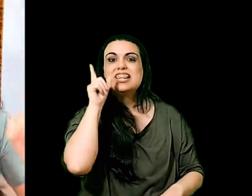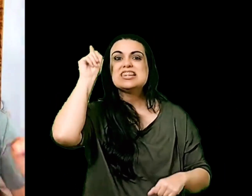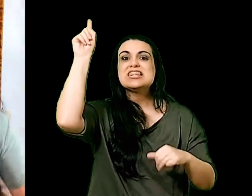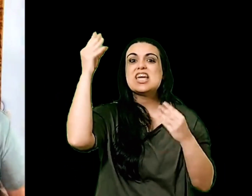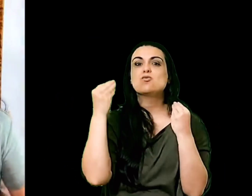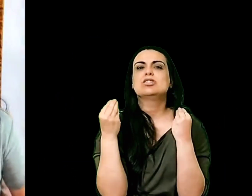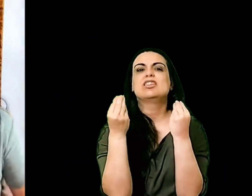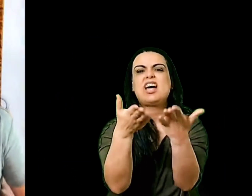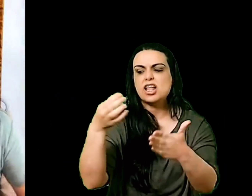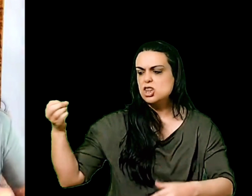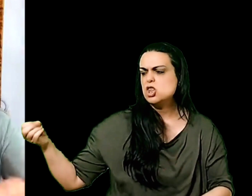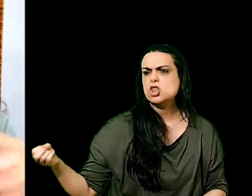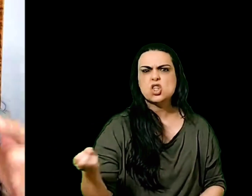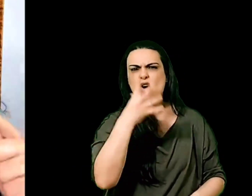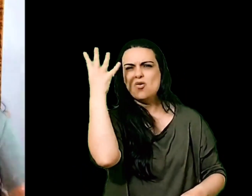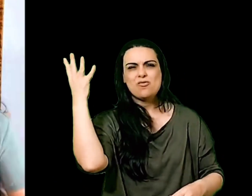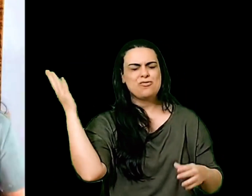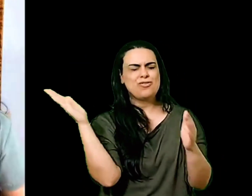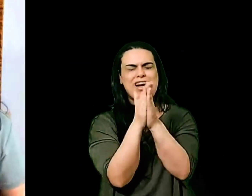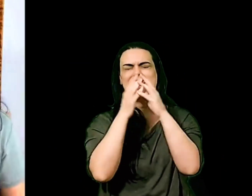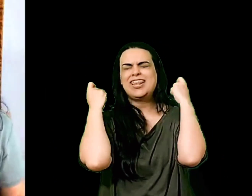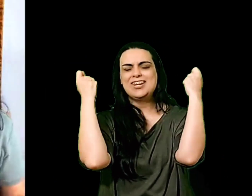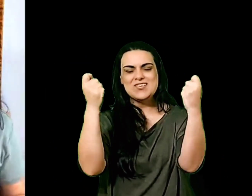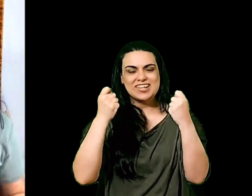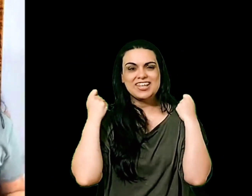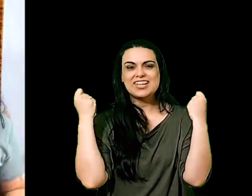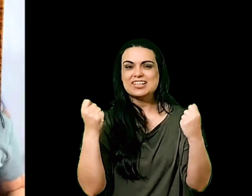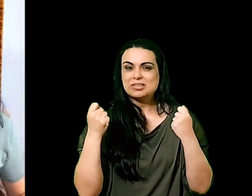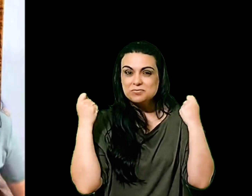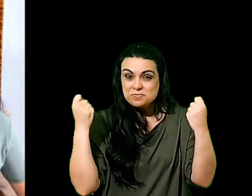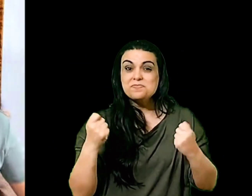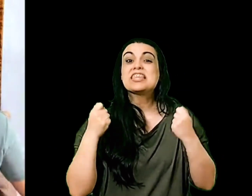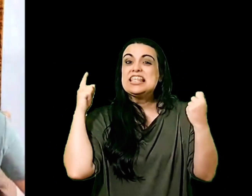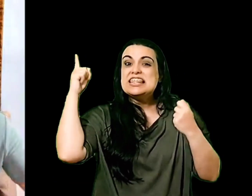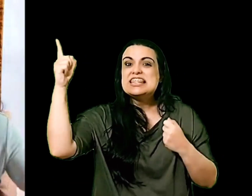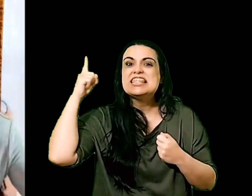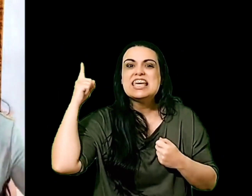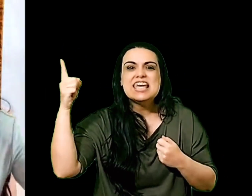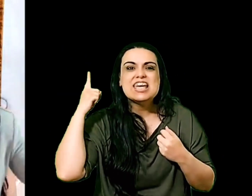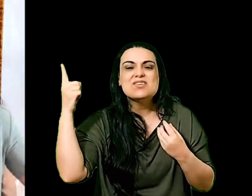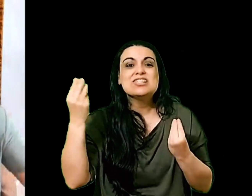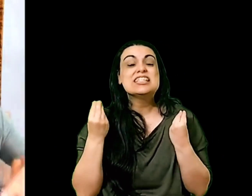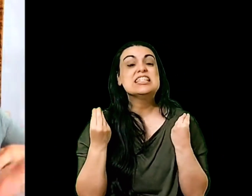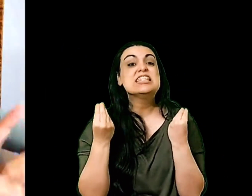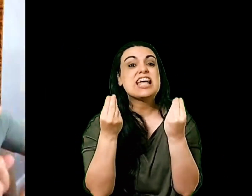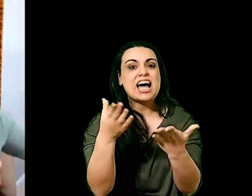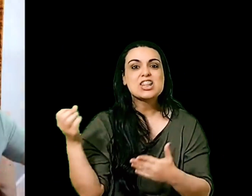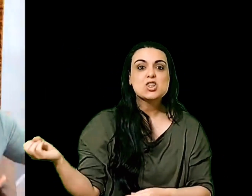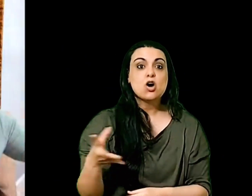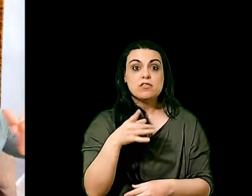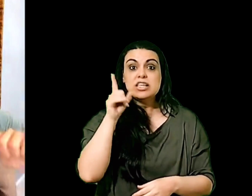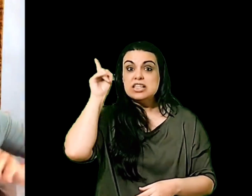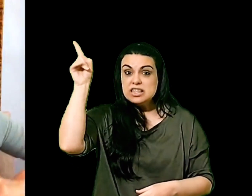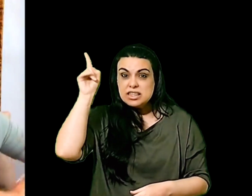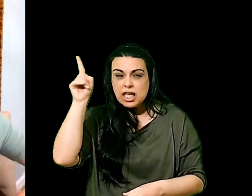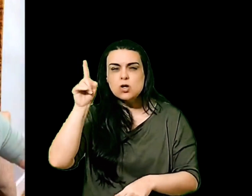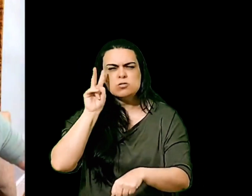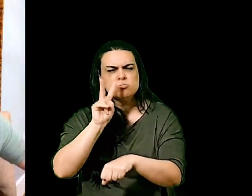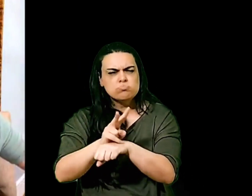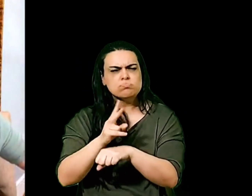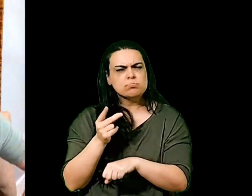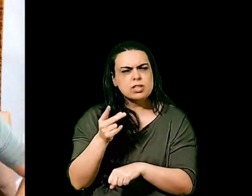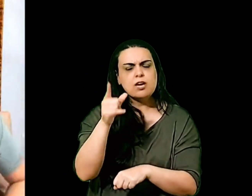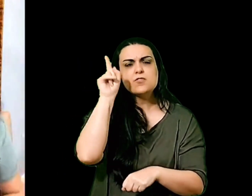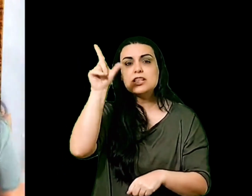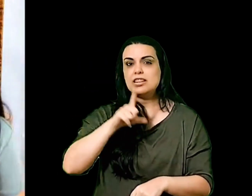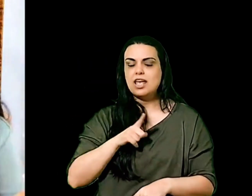da oportunidade, Deus te dá algo novo. Oh, aleluia. Deus preserva o que você